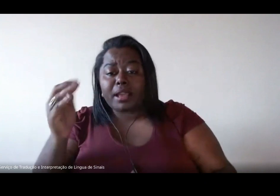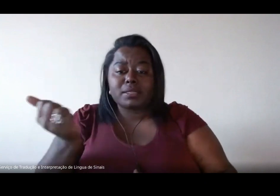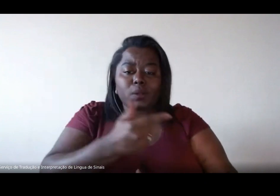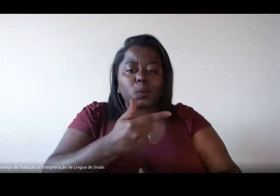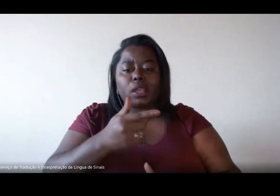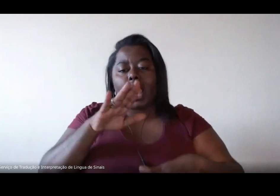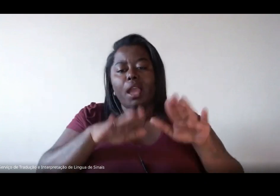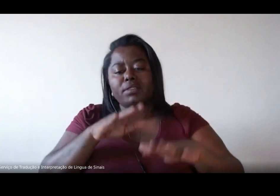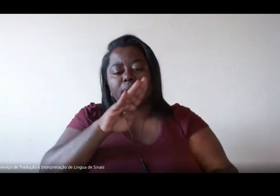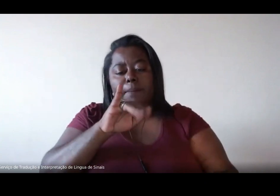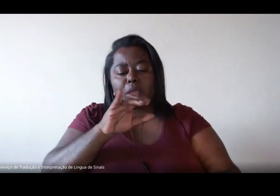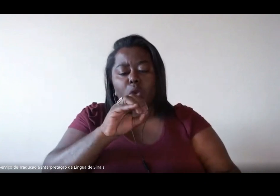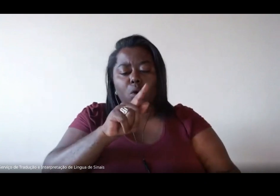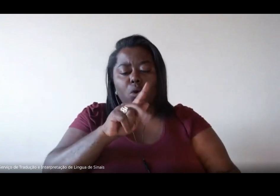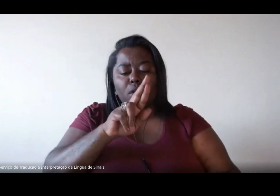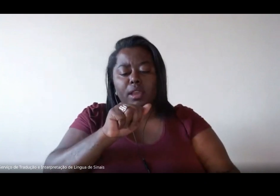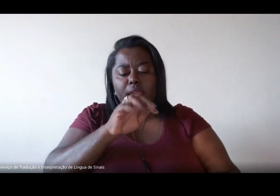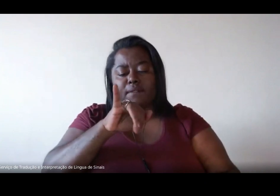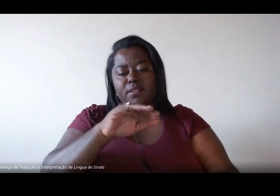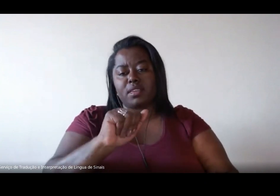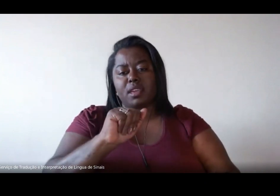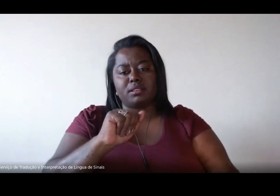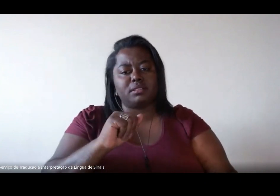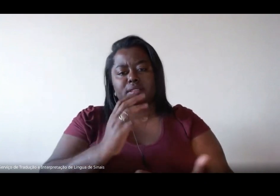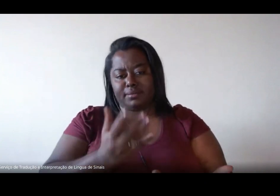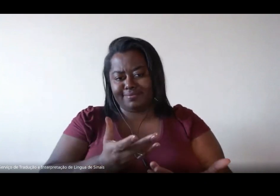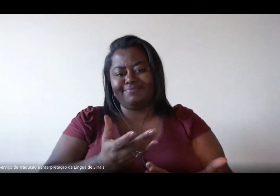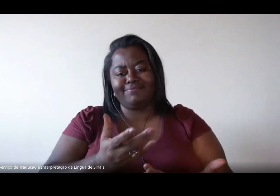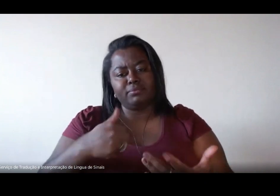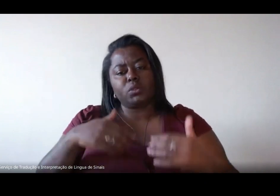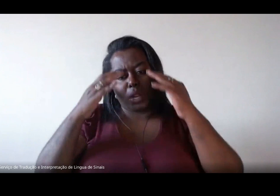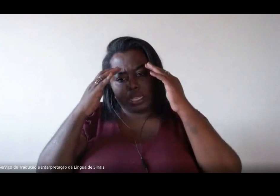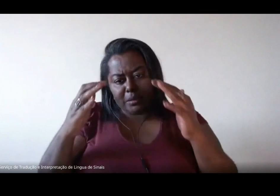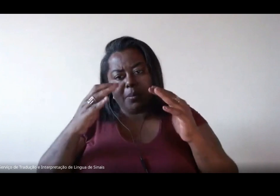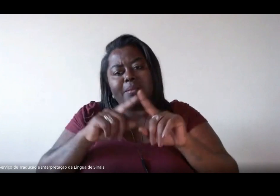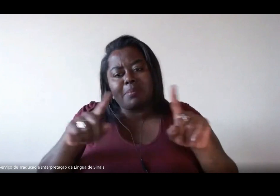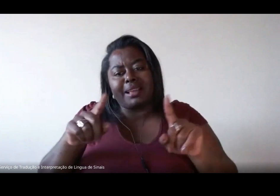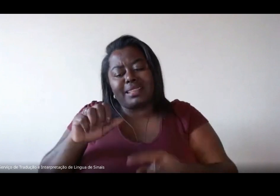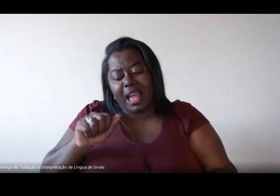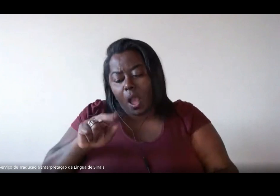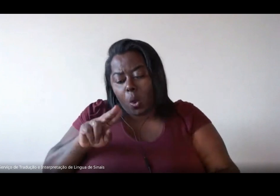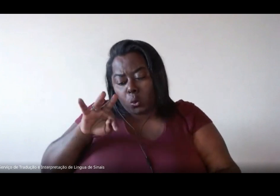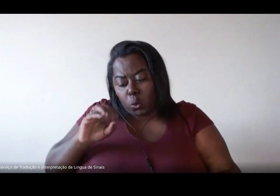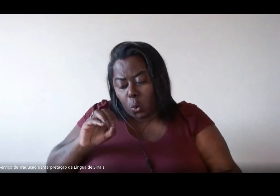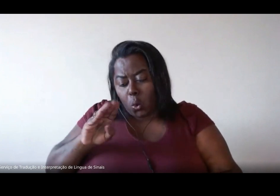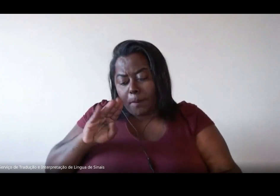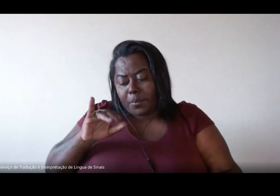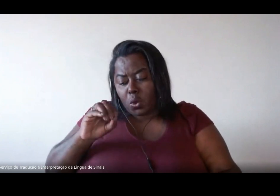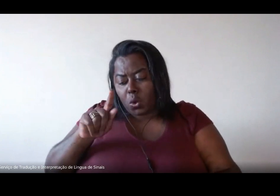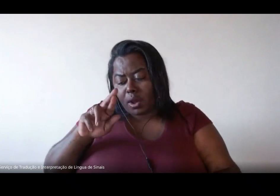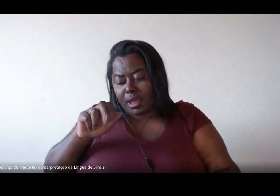feitas, tão bonitinhas. Eu respeito muito o Lejano, mas nesse ponto eu sou contra a